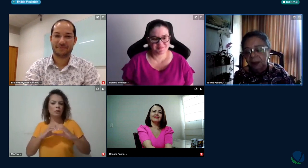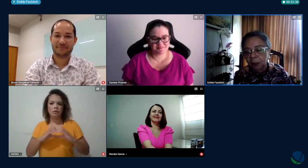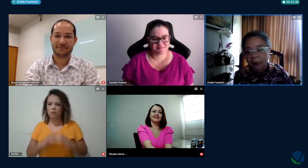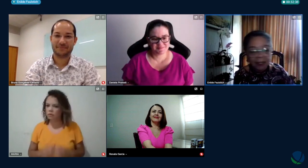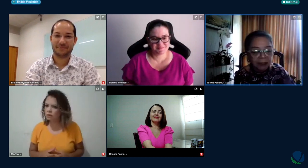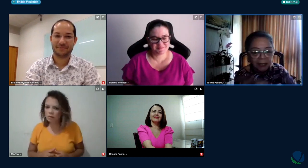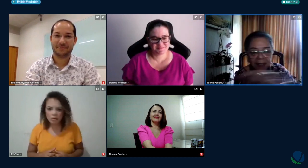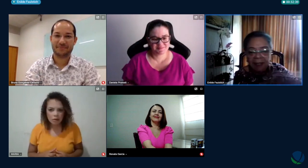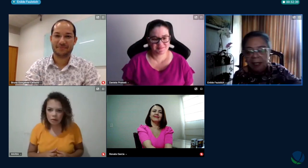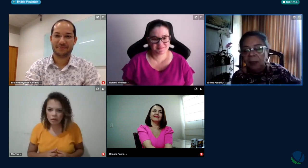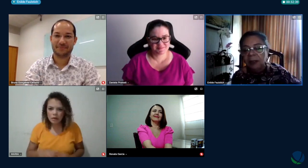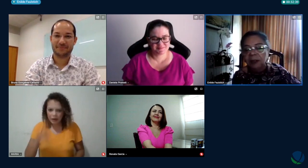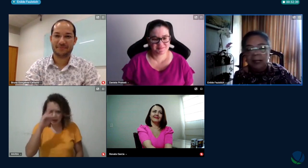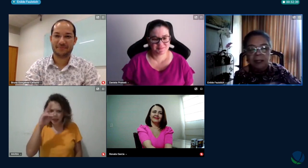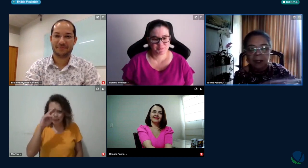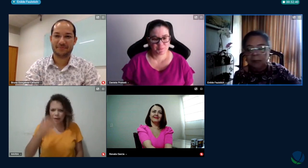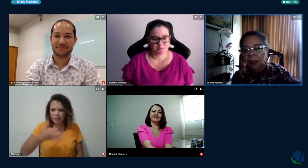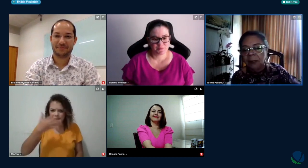Entendeu? Porque